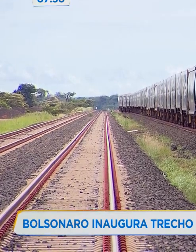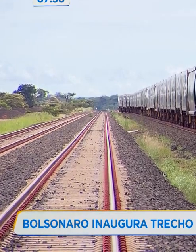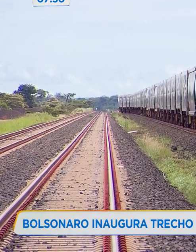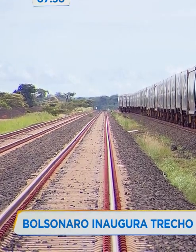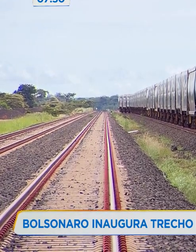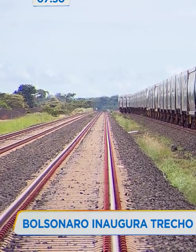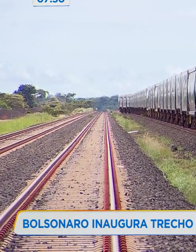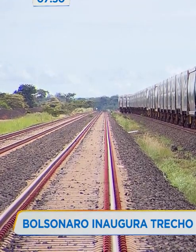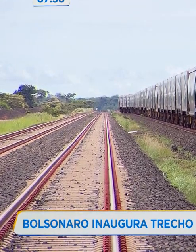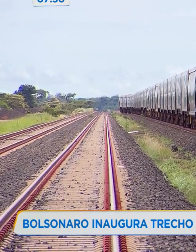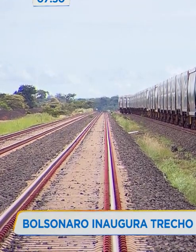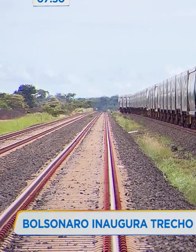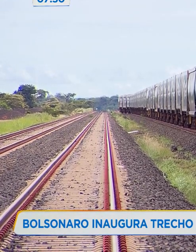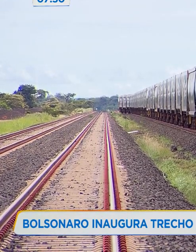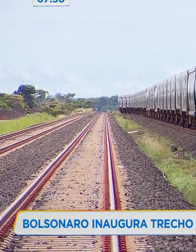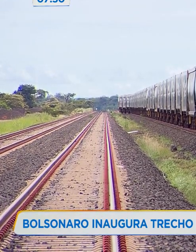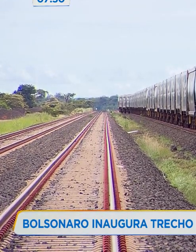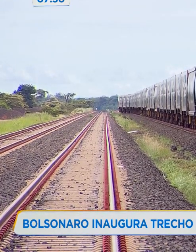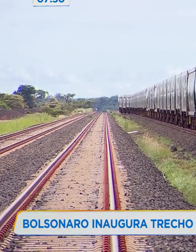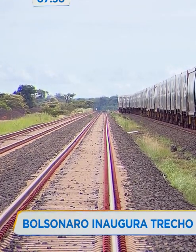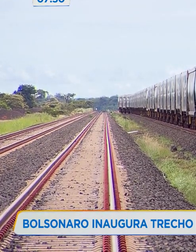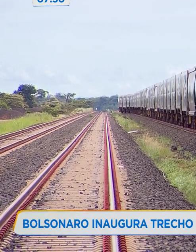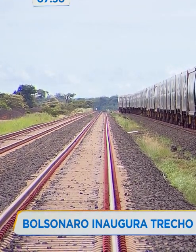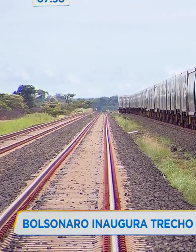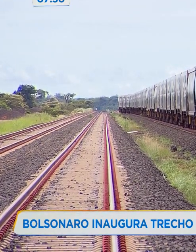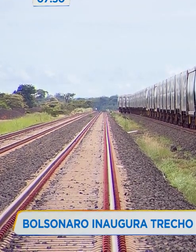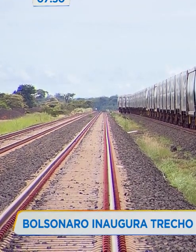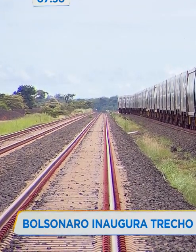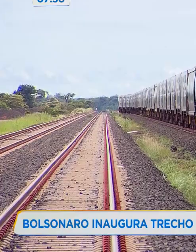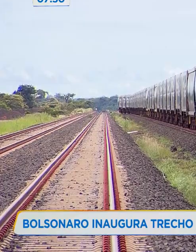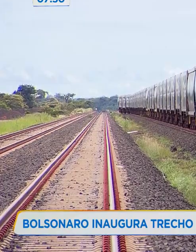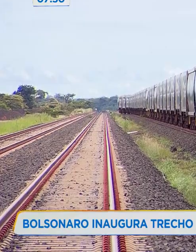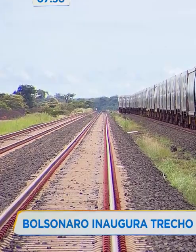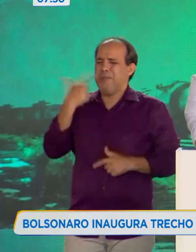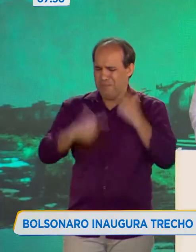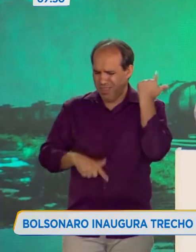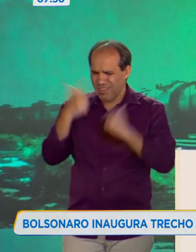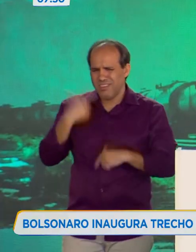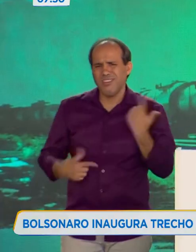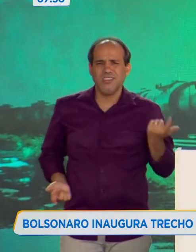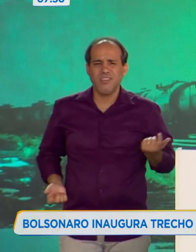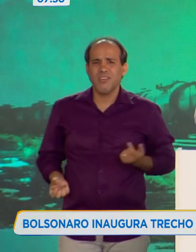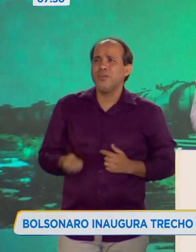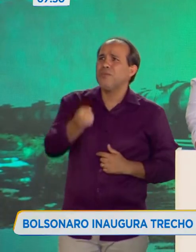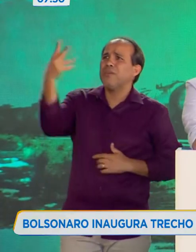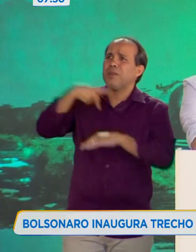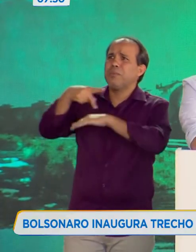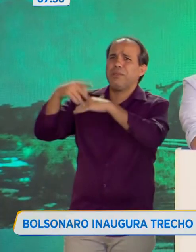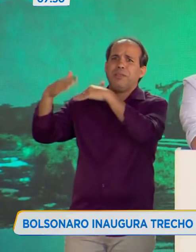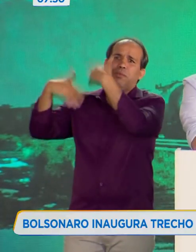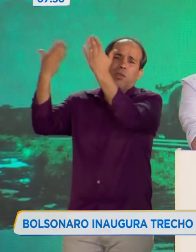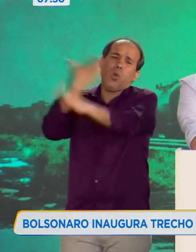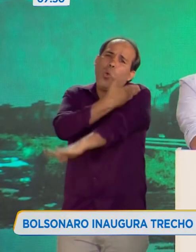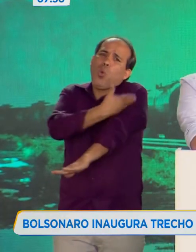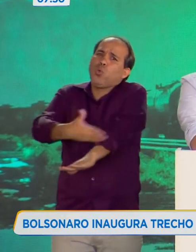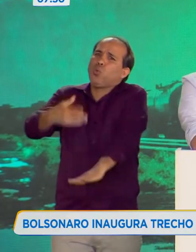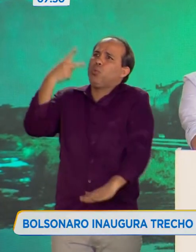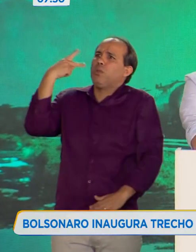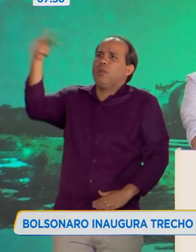é que até junho a Ferrovia Norte-Sul esteja totalmente em operação. Os países desenvolvidos costumam ter